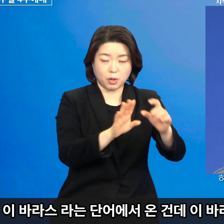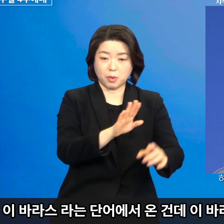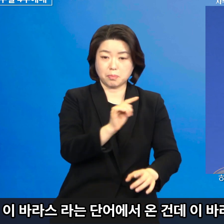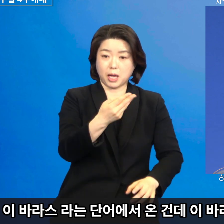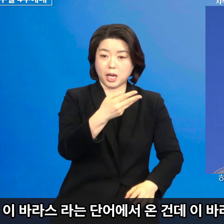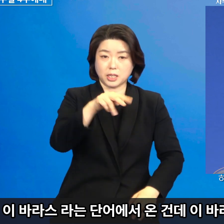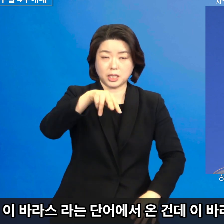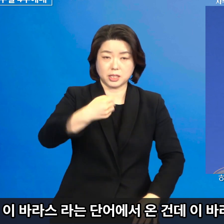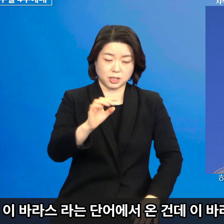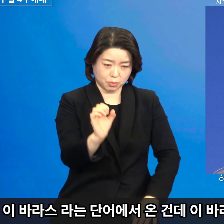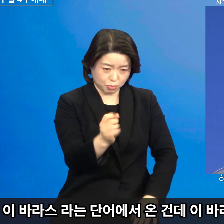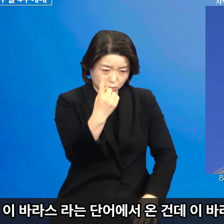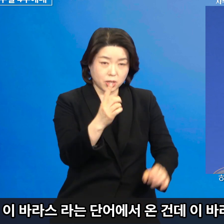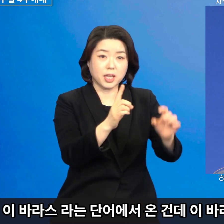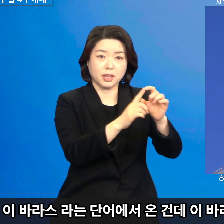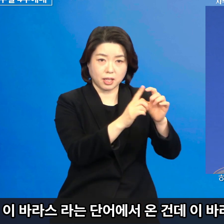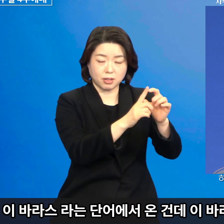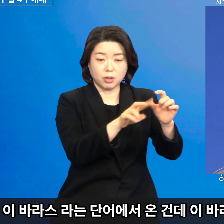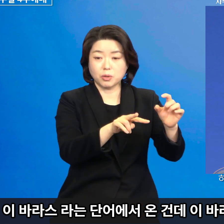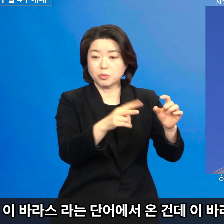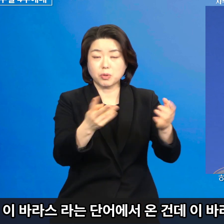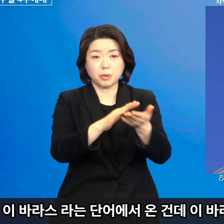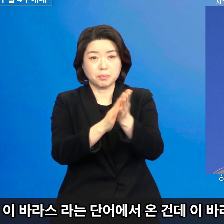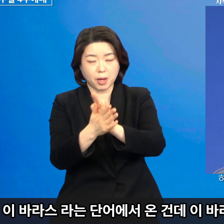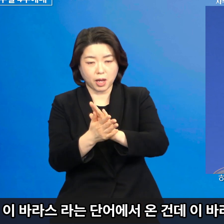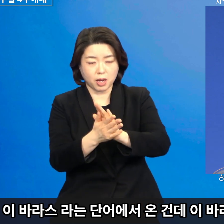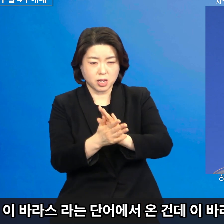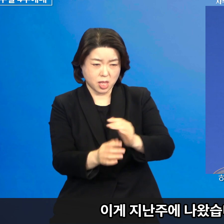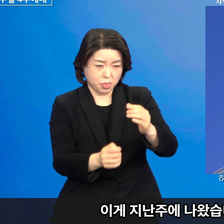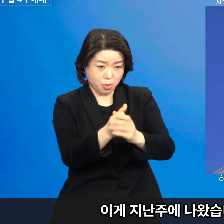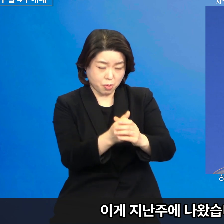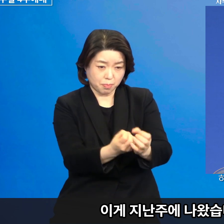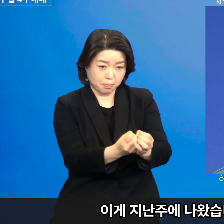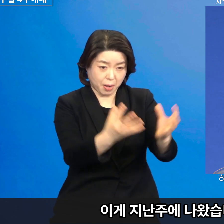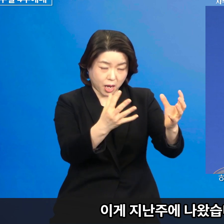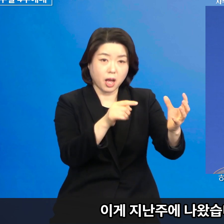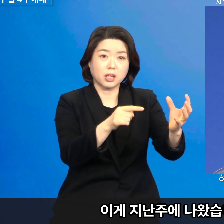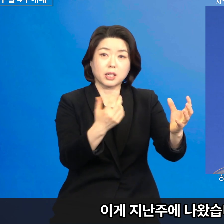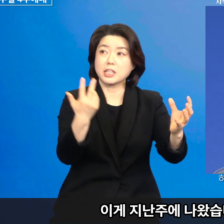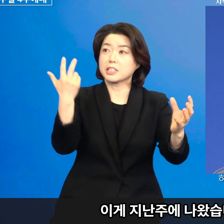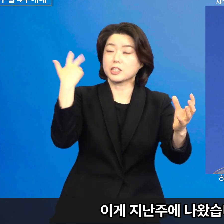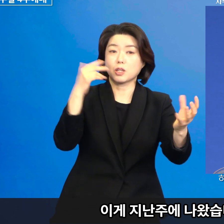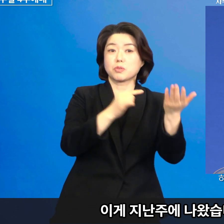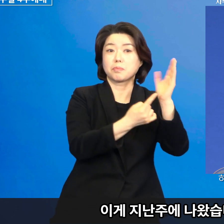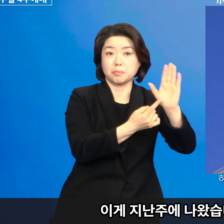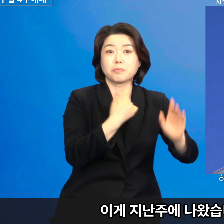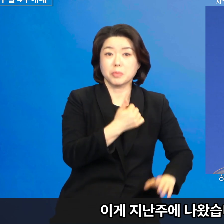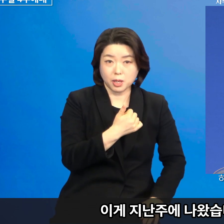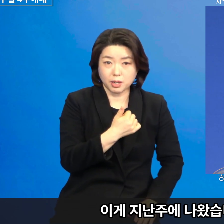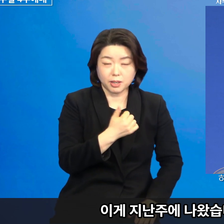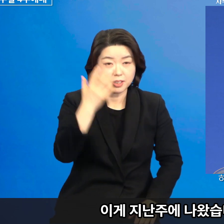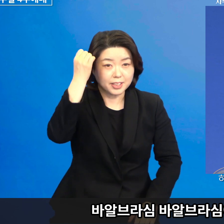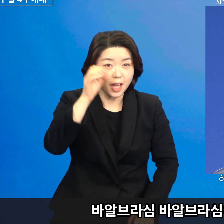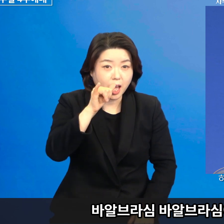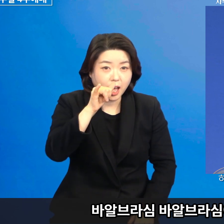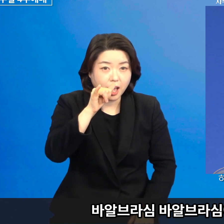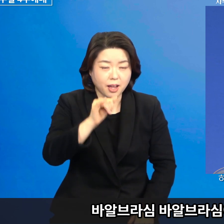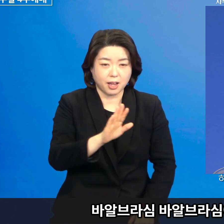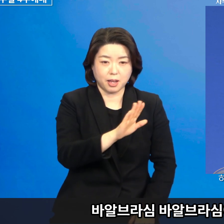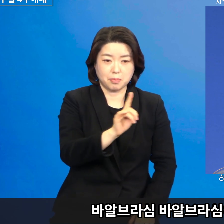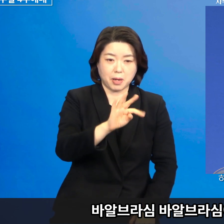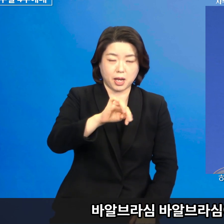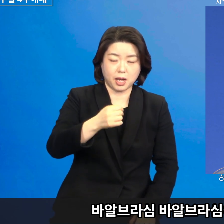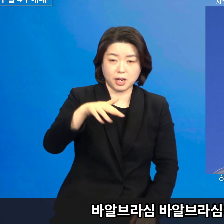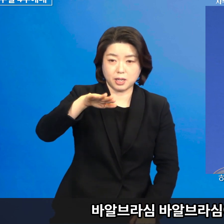건데, 이 바라스는 돌출하다, 폭발하는 뜻이거든요. 이게 지난주에 나왔습니다. 기억나십니까? 바알